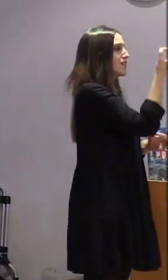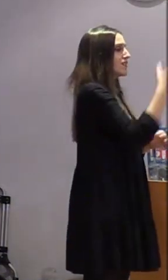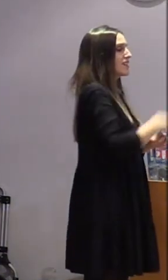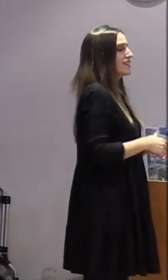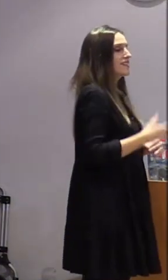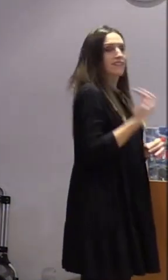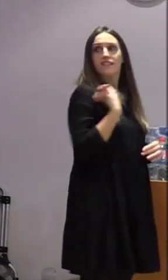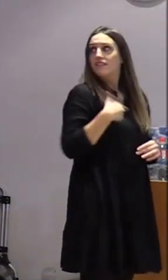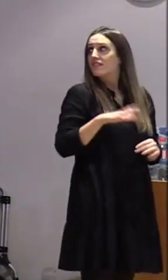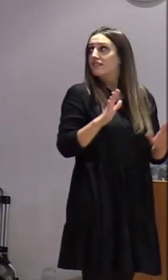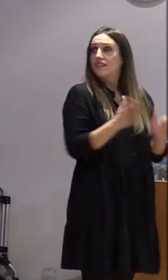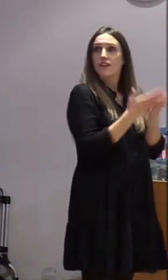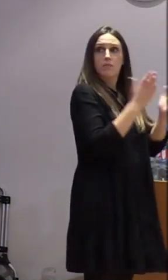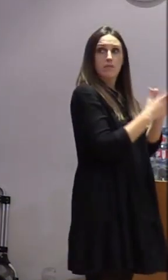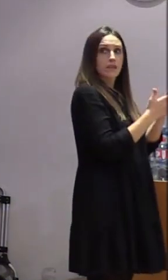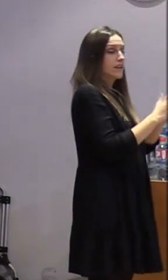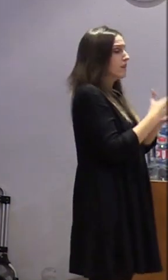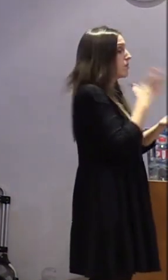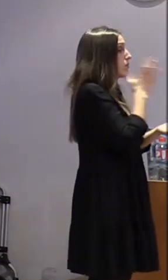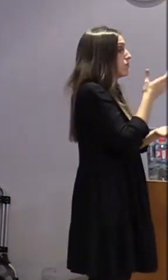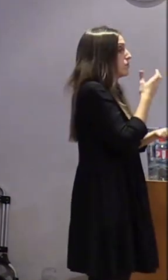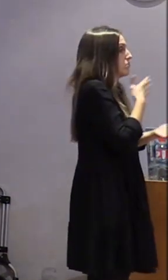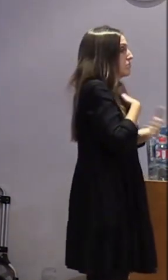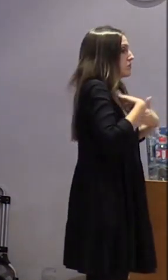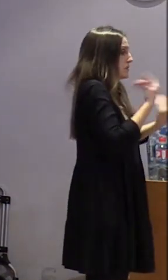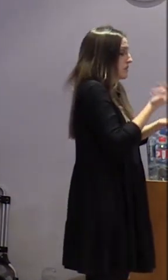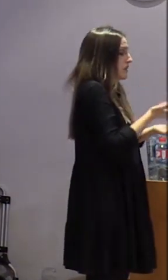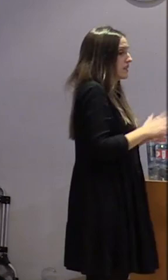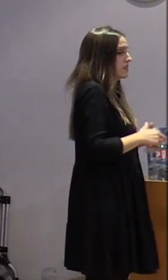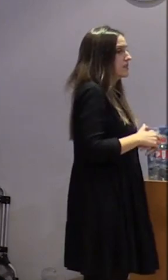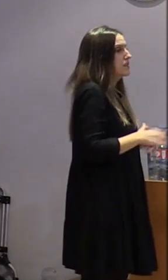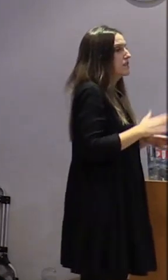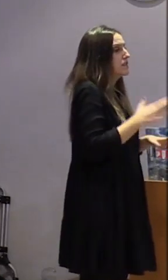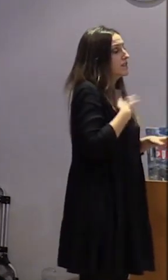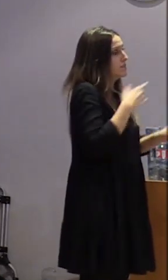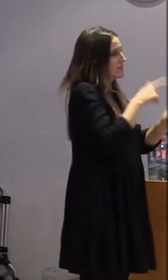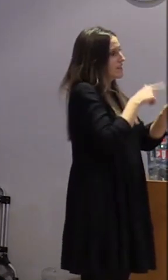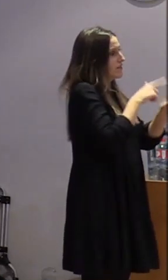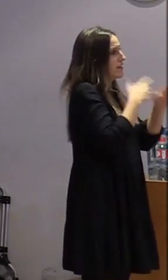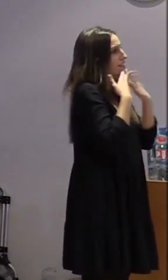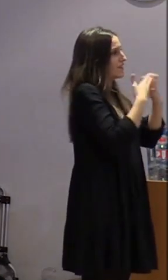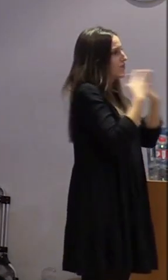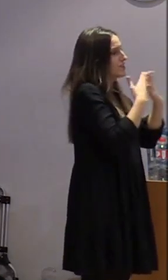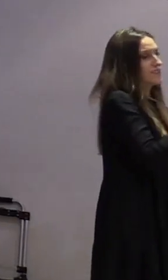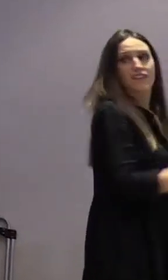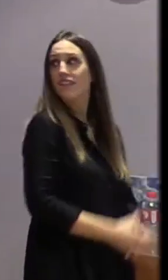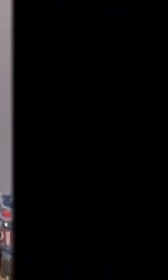por ahí mi libro, pues si os apetece echarle un vistazo y aquí tenéis un poco mi respeto. Muchas gracias.